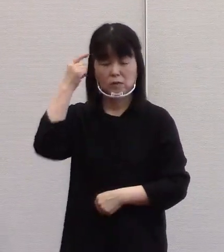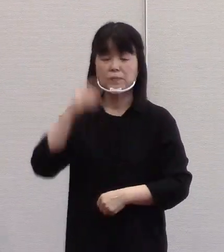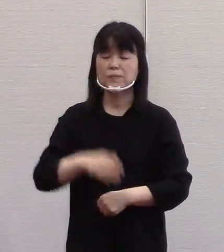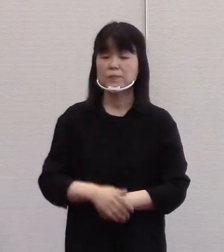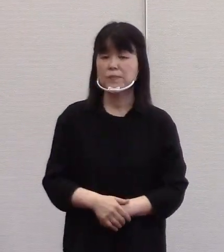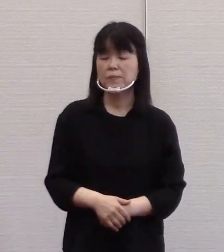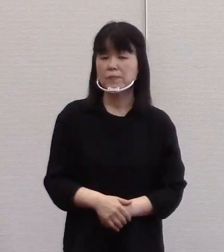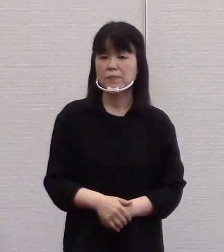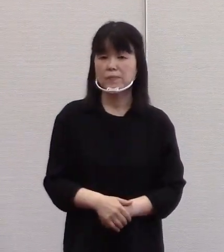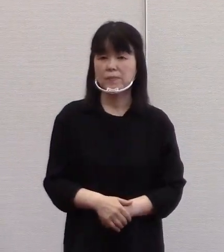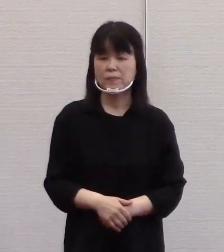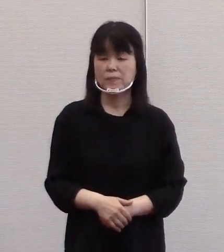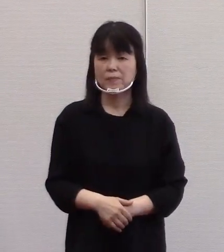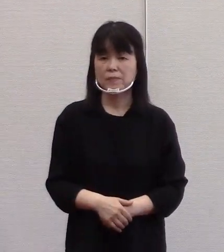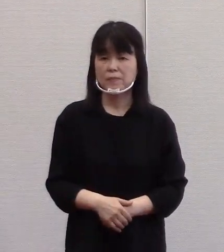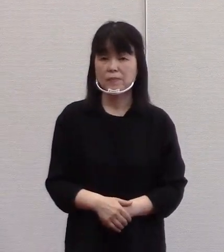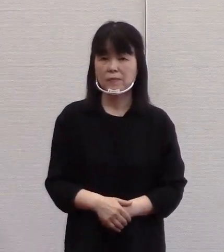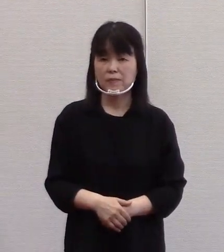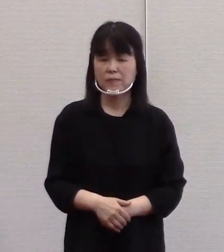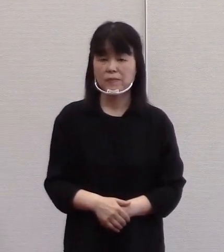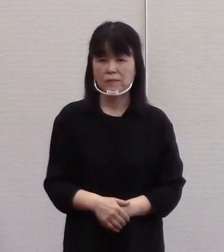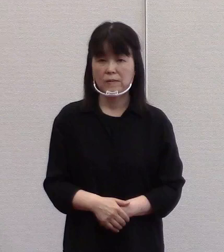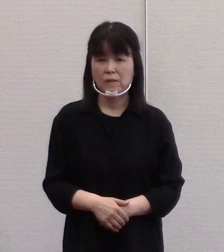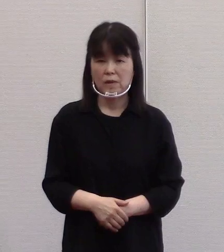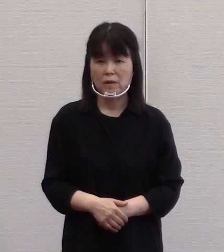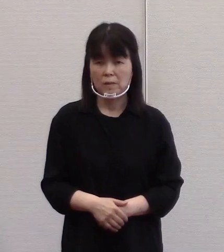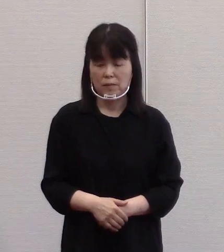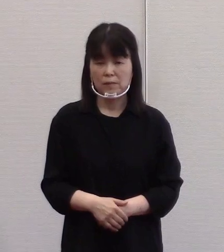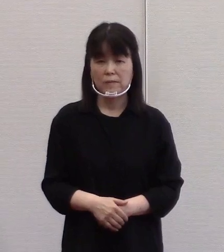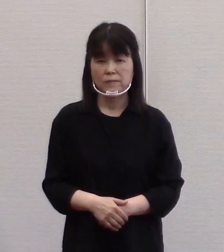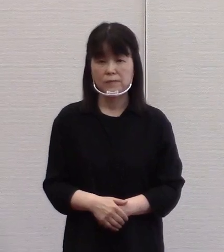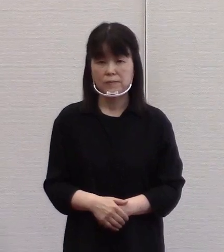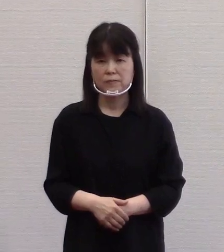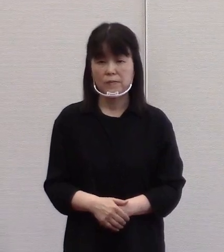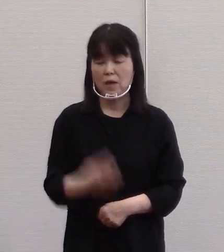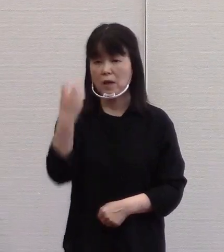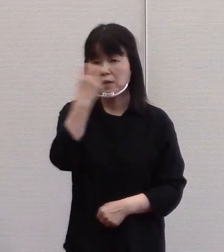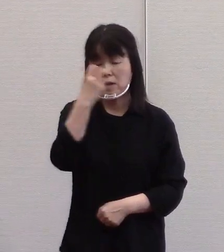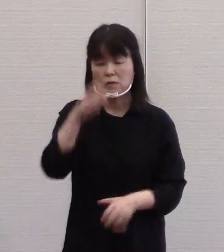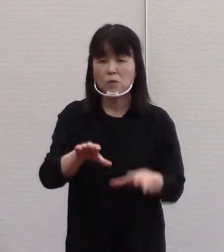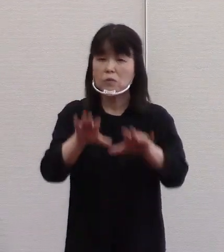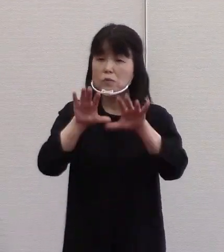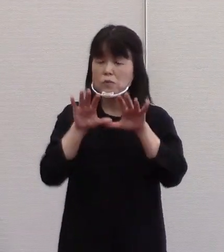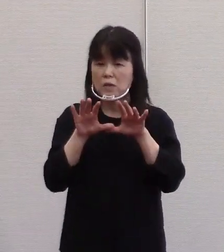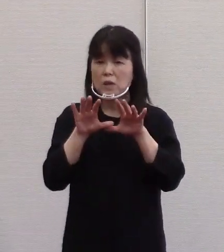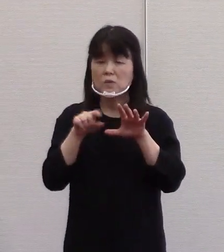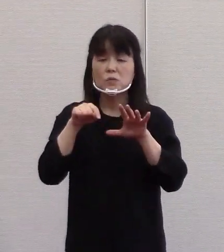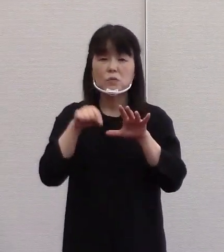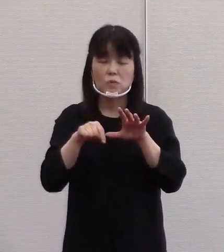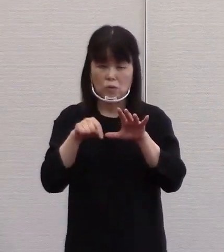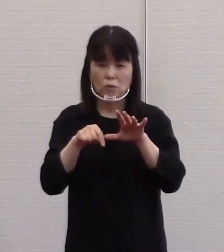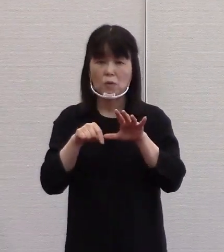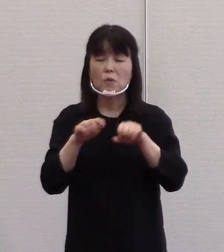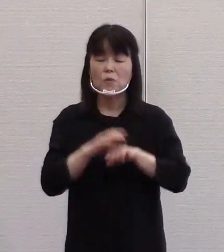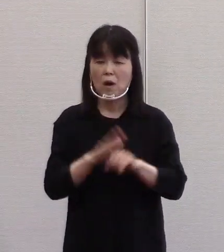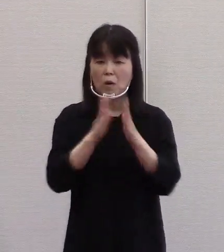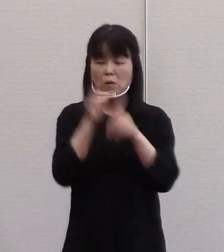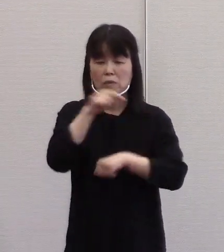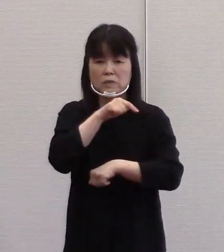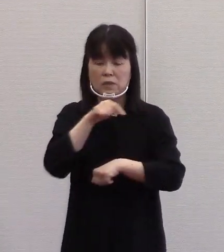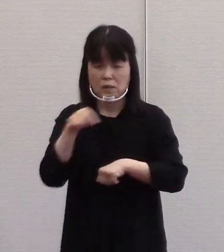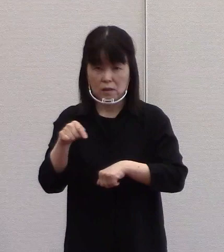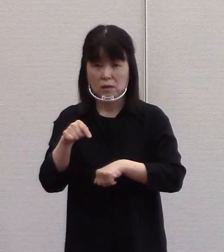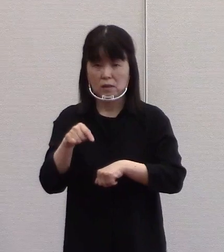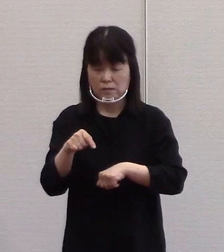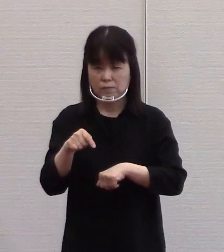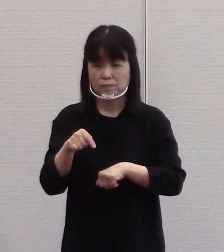前回もそうでしたけれども、まあ、全国的にもそうですが、検査を受けること自体をですね、本人の意思でというところが、ま